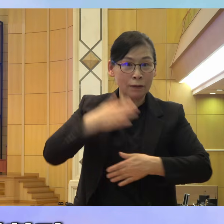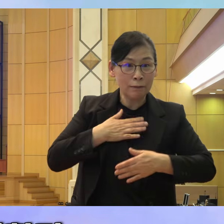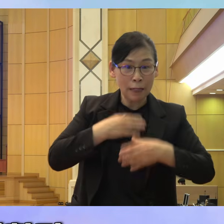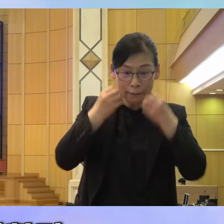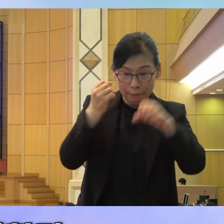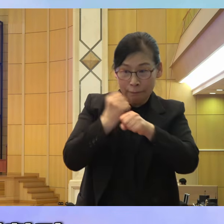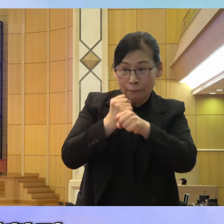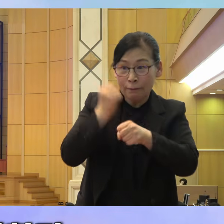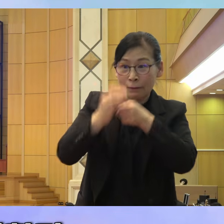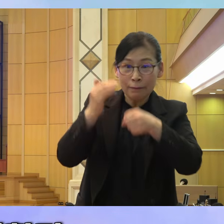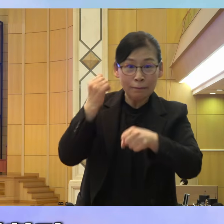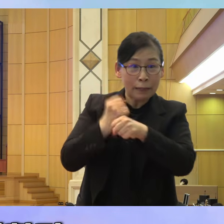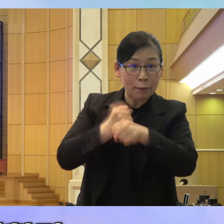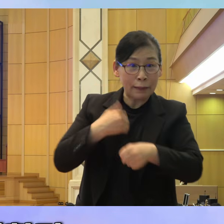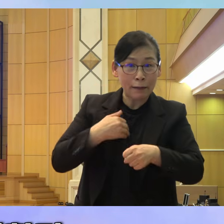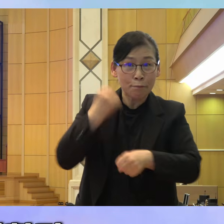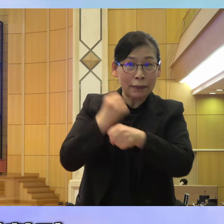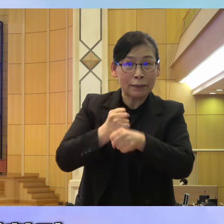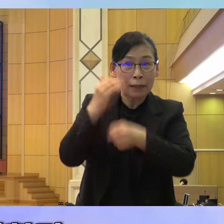기억 못하고.